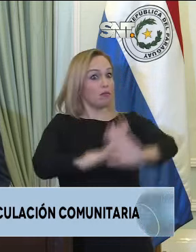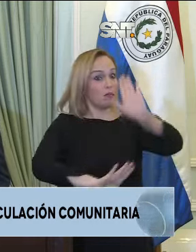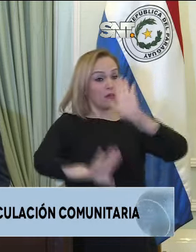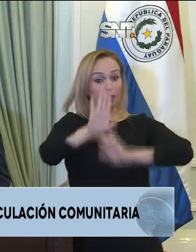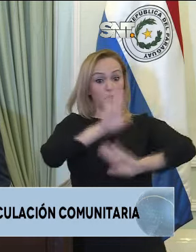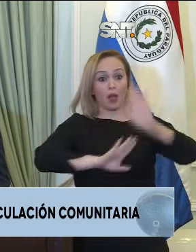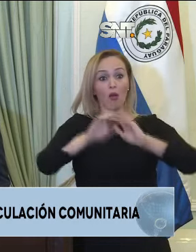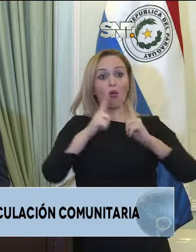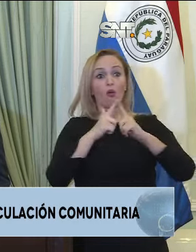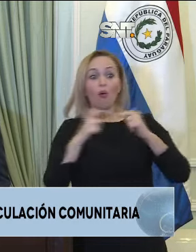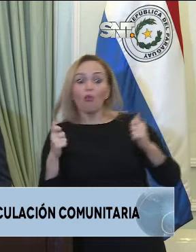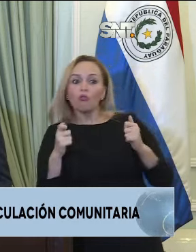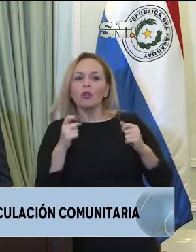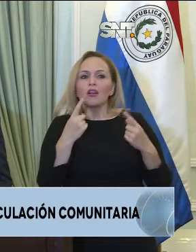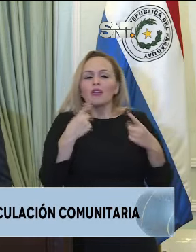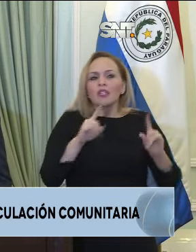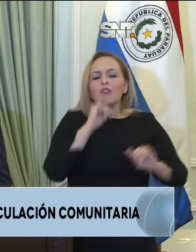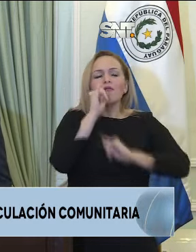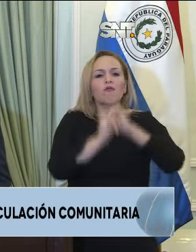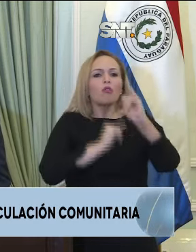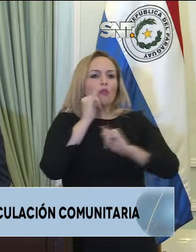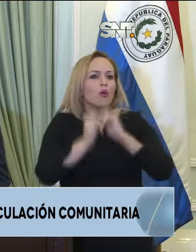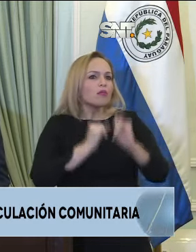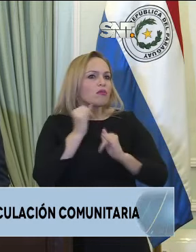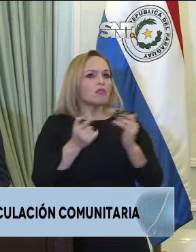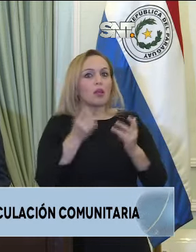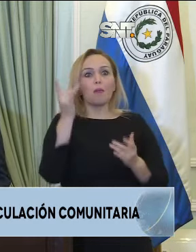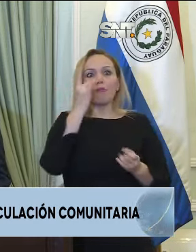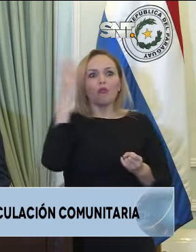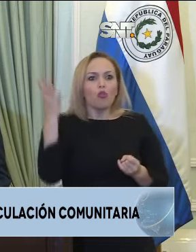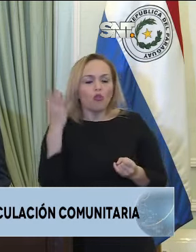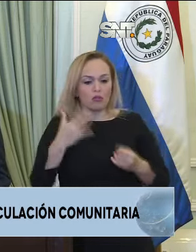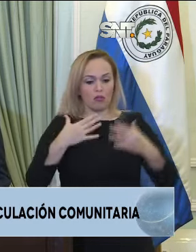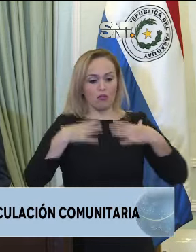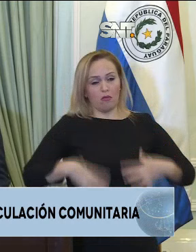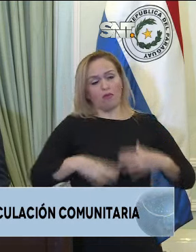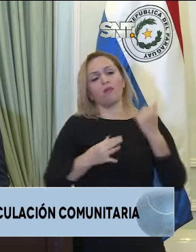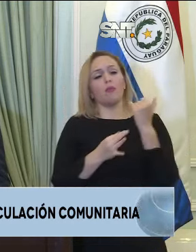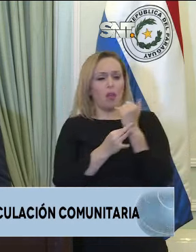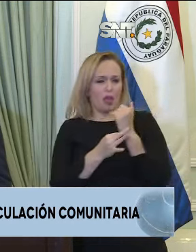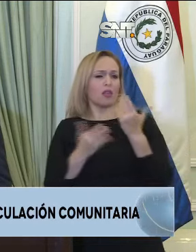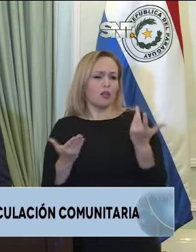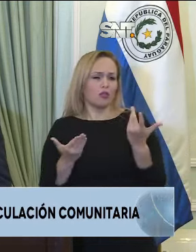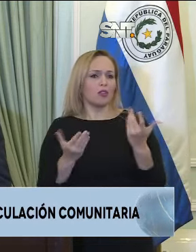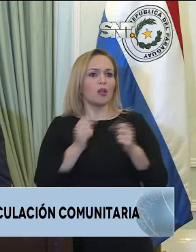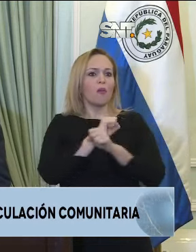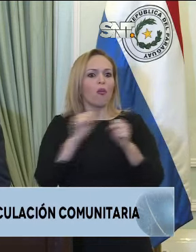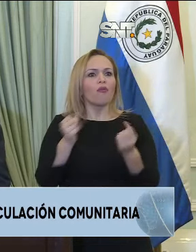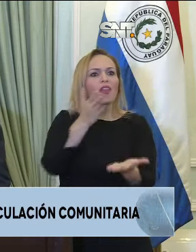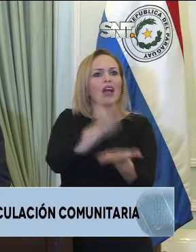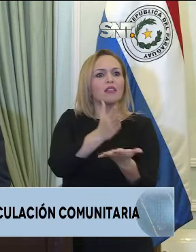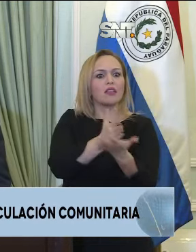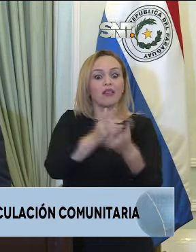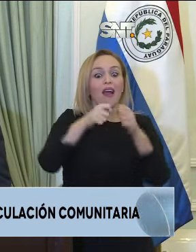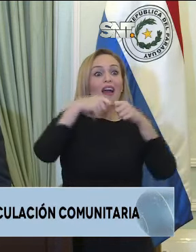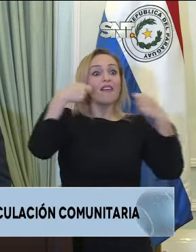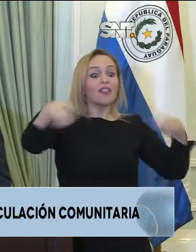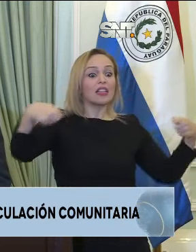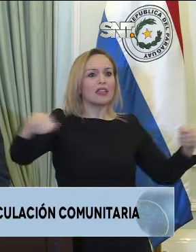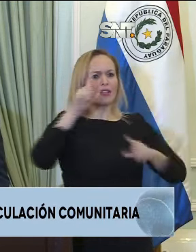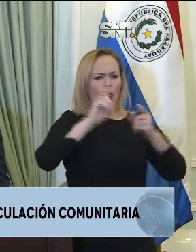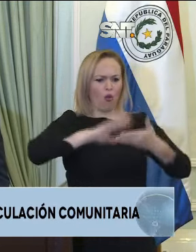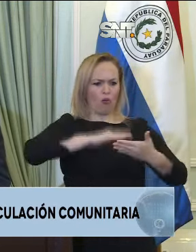otro tipo de opciones donde profesionales de blanco puedan también hacer una asistencia a distancia